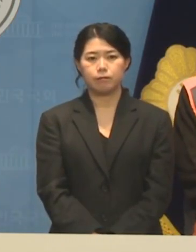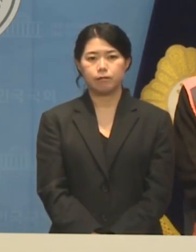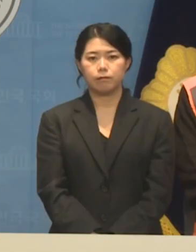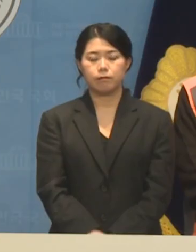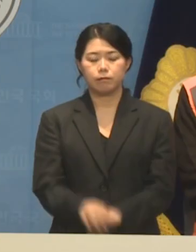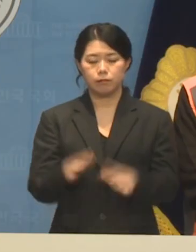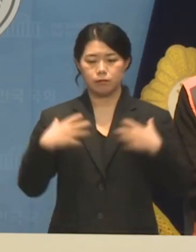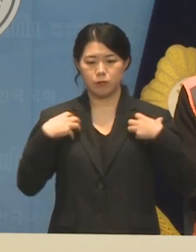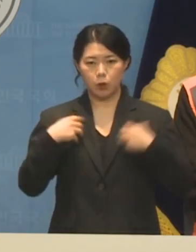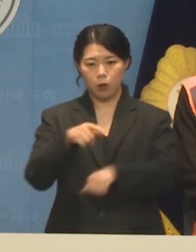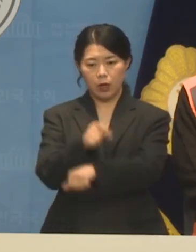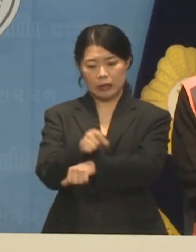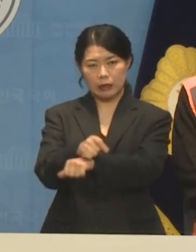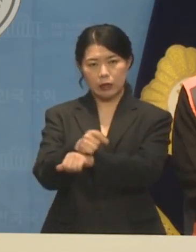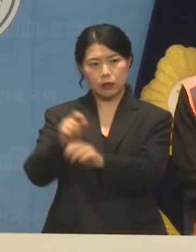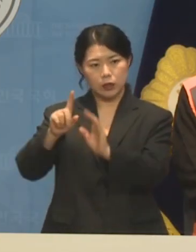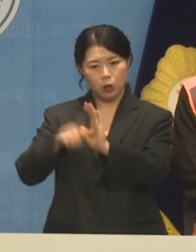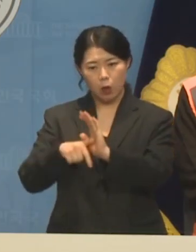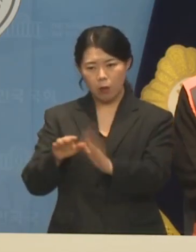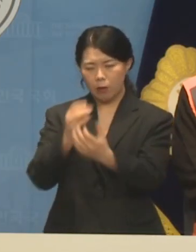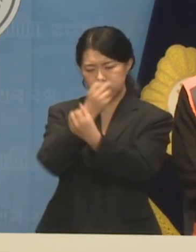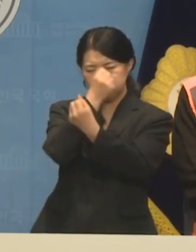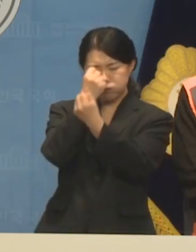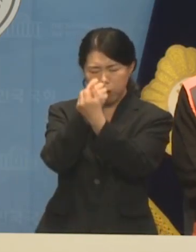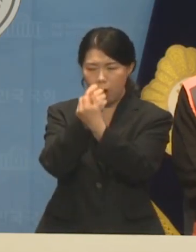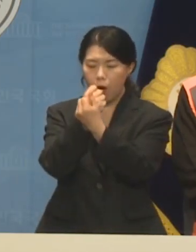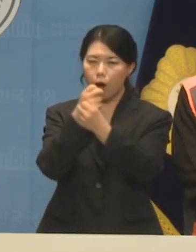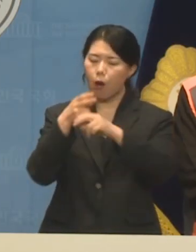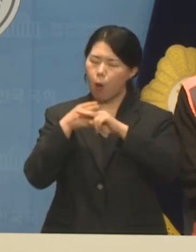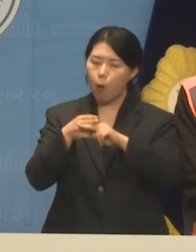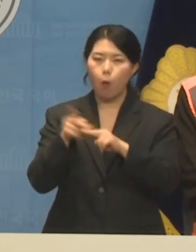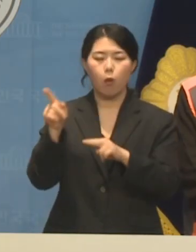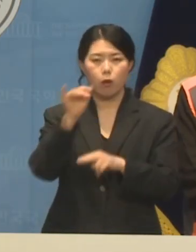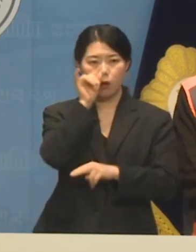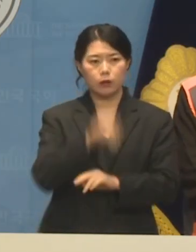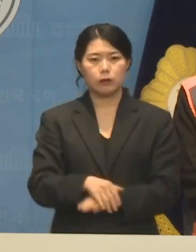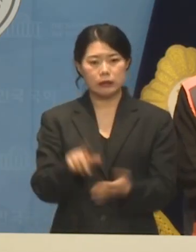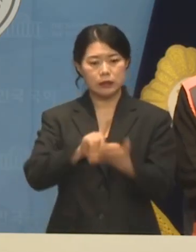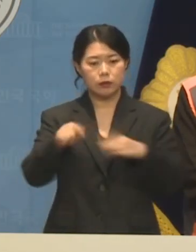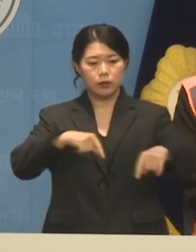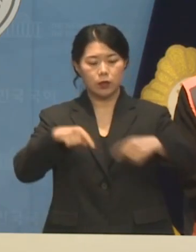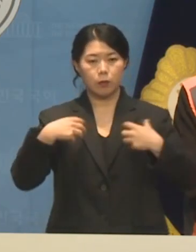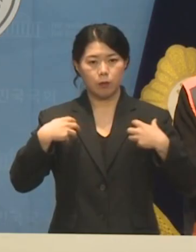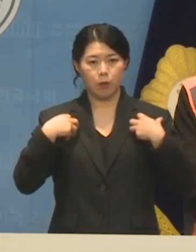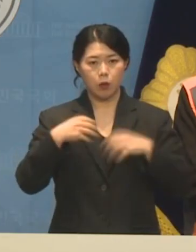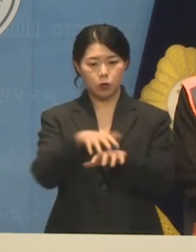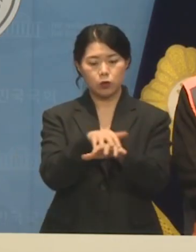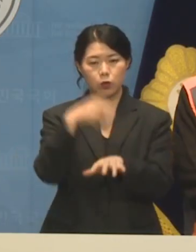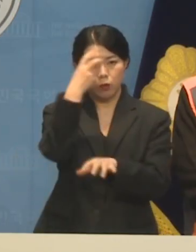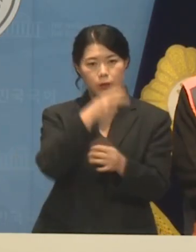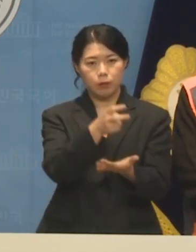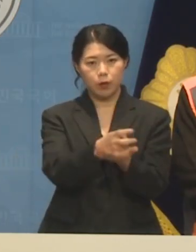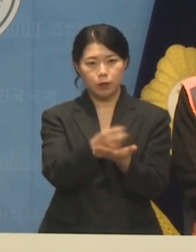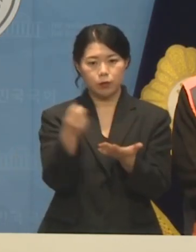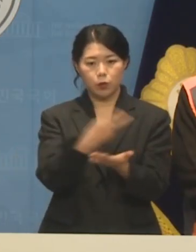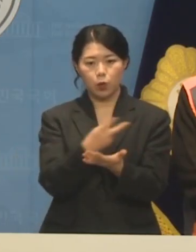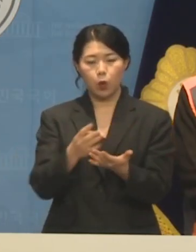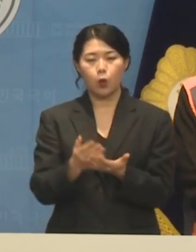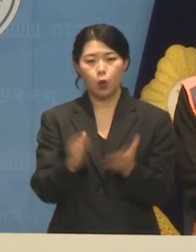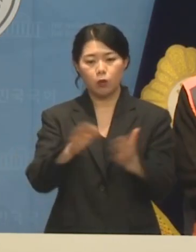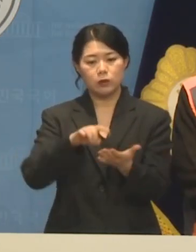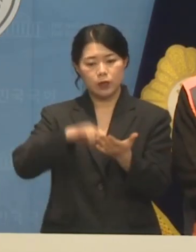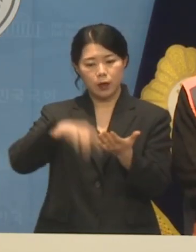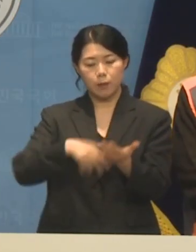정부의 행정에서도 윤 정부의 오만함이 배어나와 있는데요. 지방자치단체 조직관리 지침과 지방교부세법